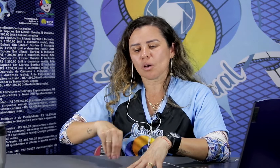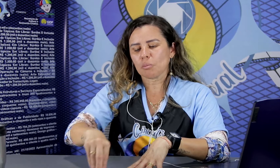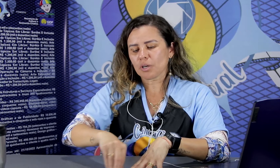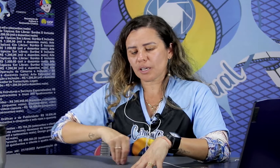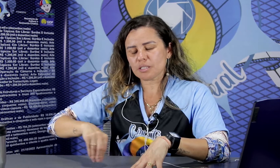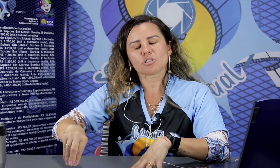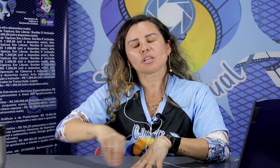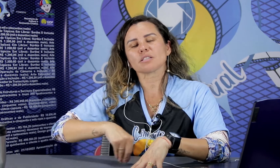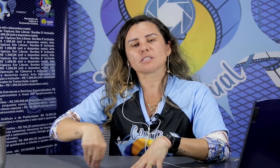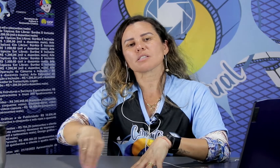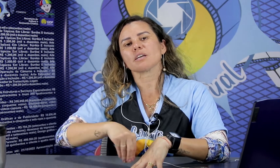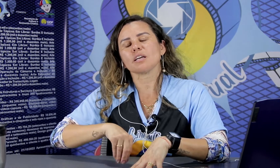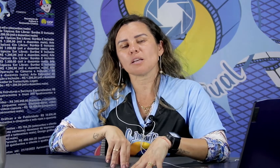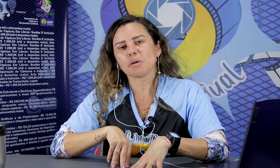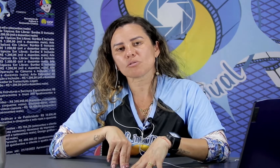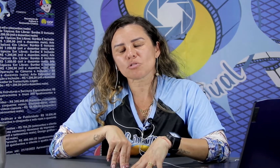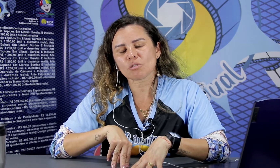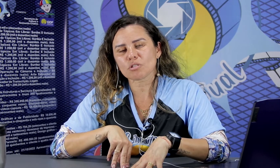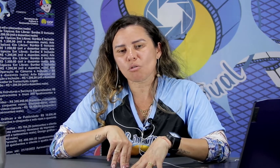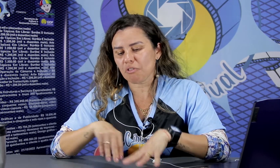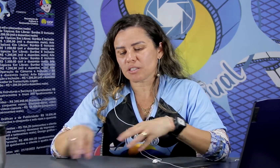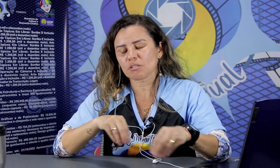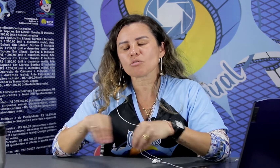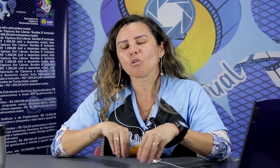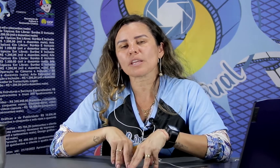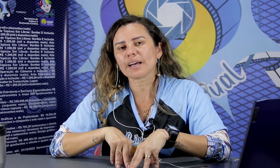Por que esses três elementos não se conversam, não se conectam?